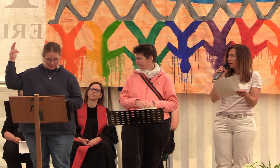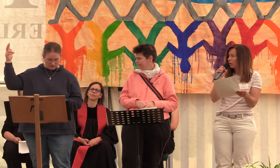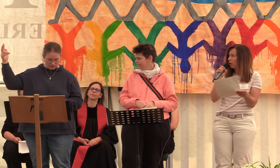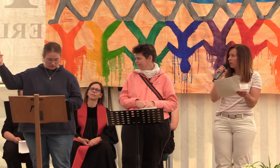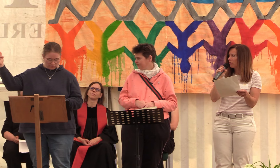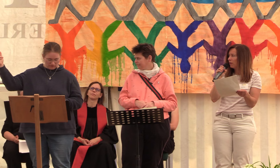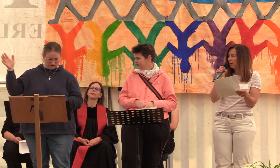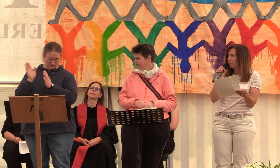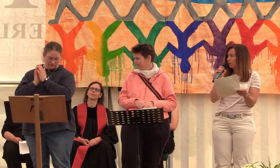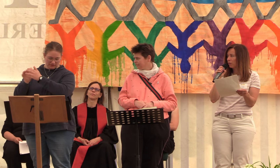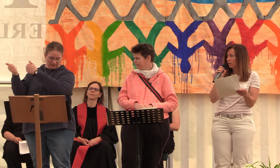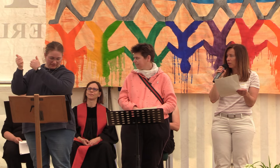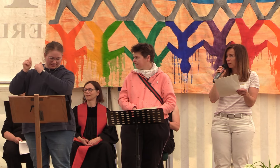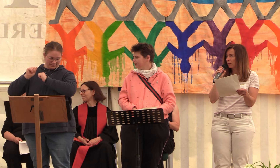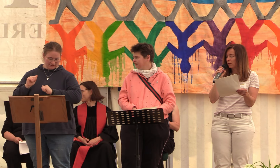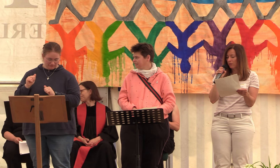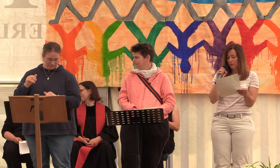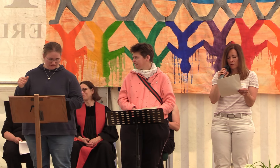Bitte, Gott, hilf.